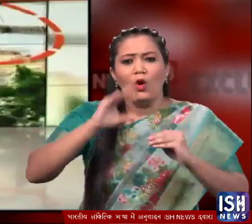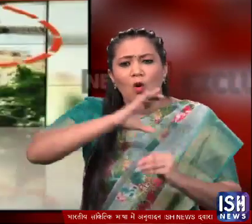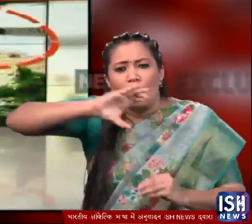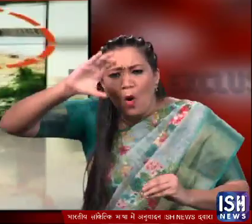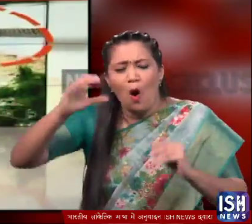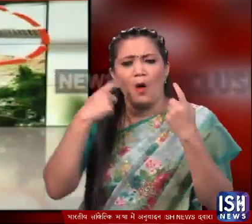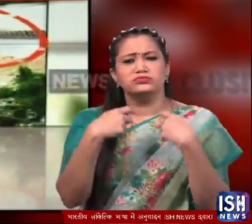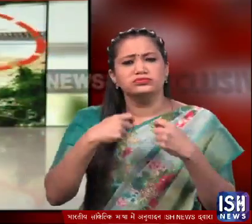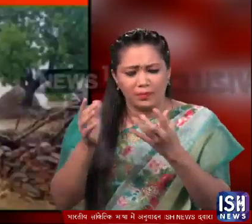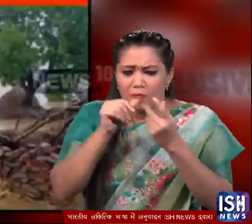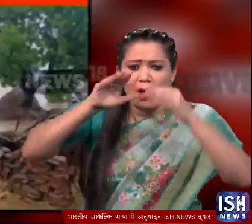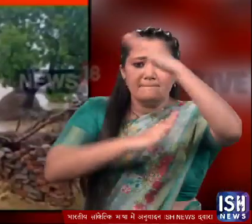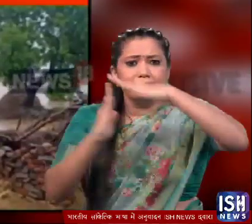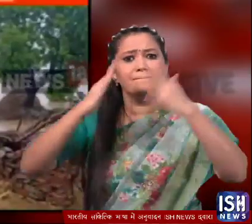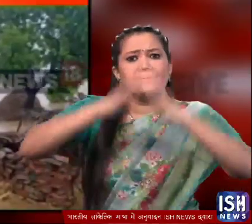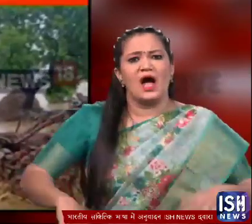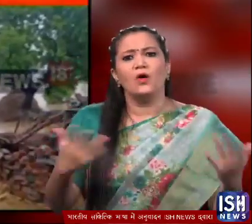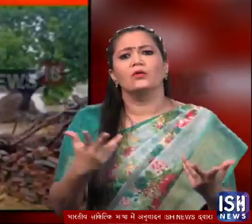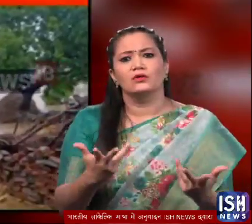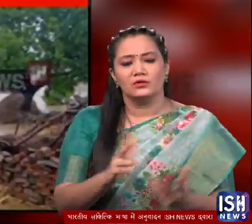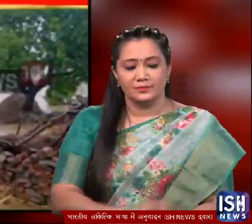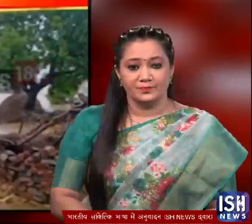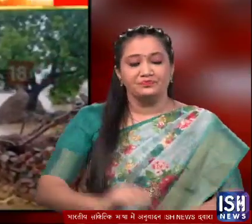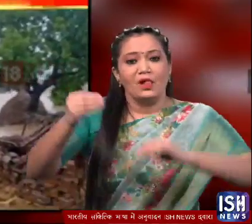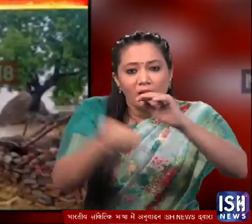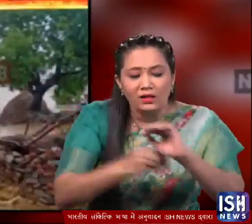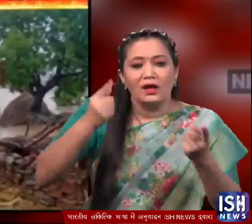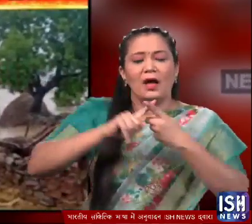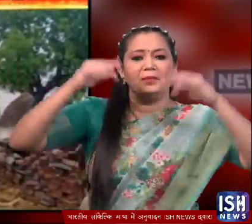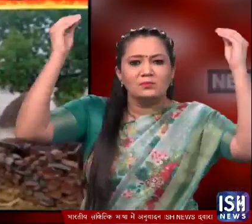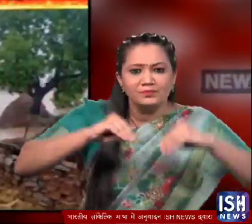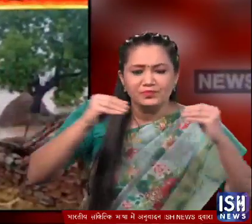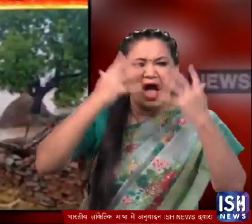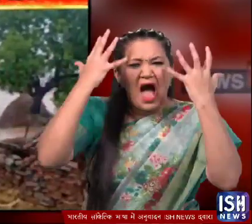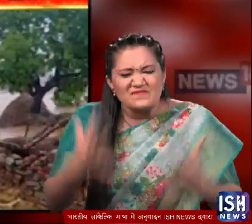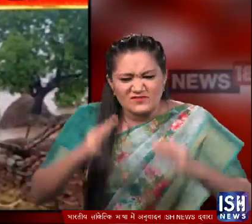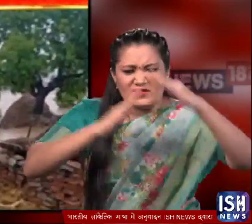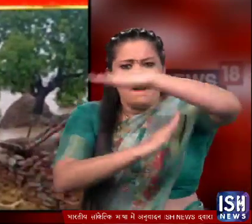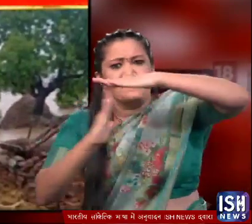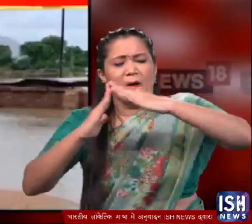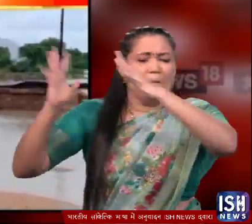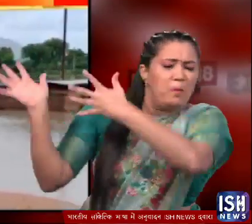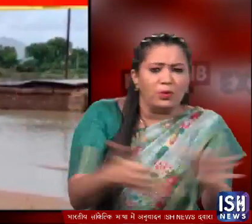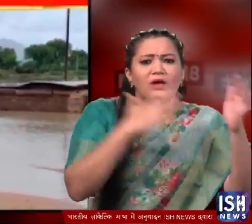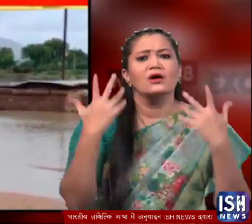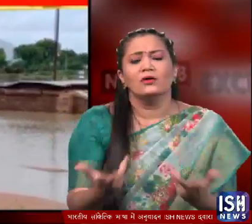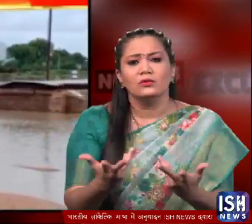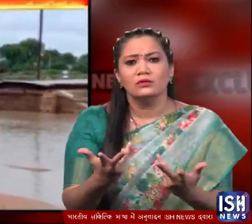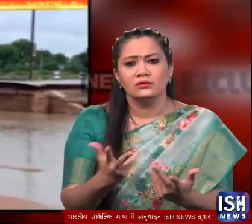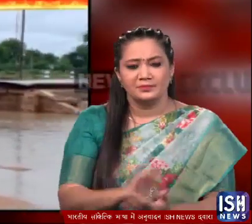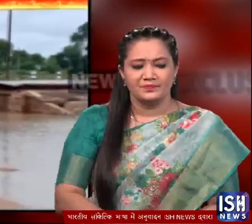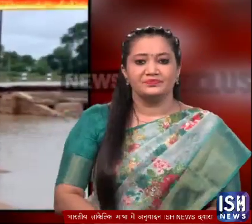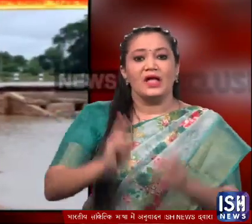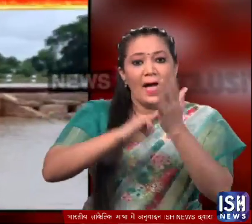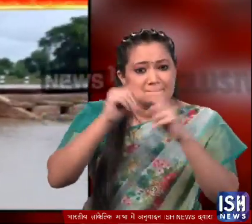करोड़ों रुपए बह जाते हैं और इसी भ्रष्टाचार की वजह से बारिश के सामने भारी भरकम पुल तक नहीं ठहर पाते। इस साल भी मध्य प्रदेश